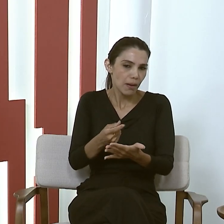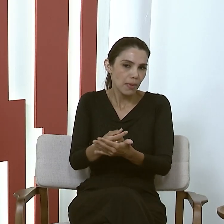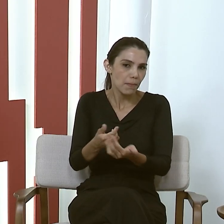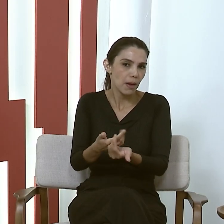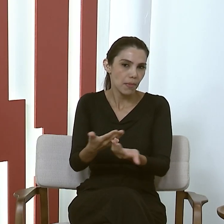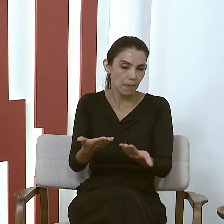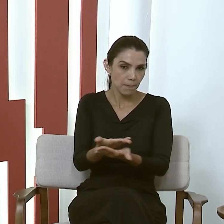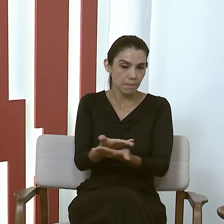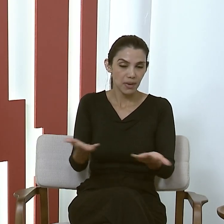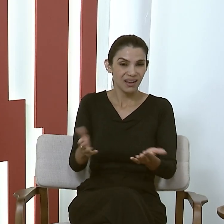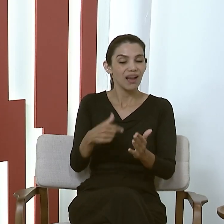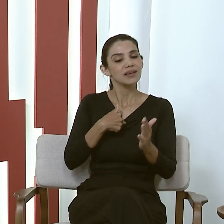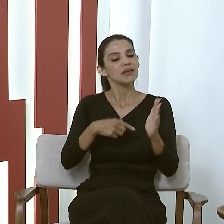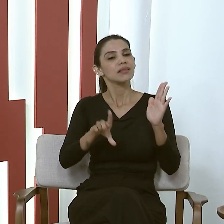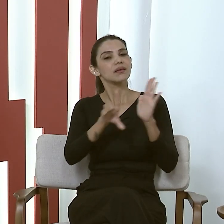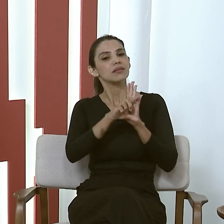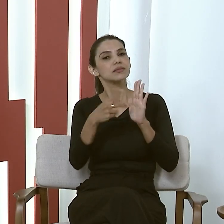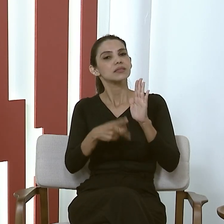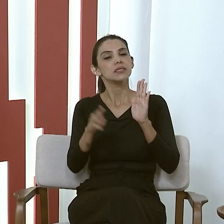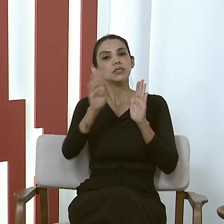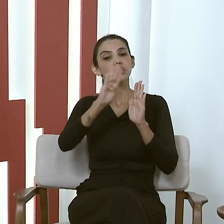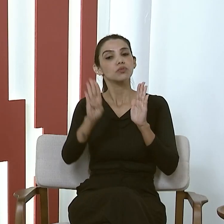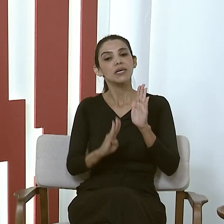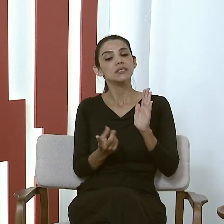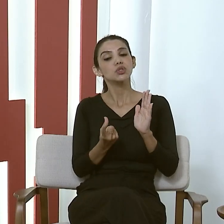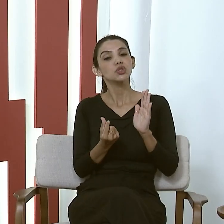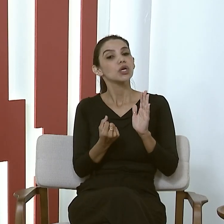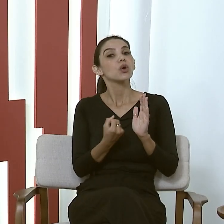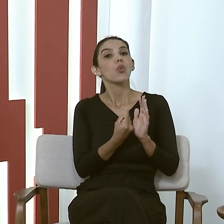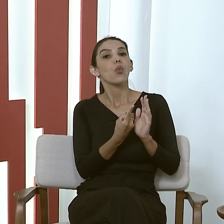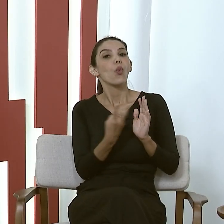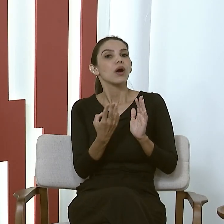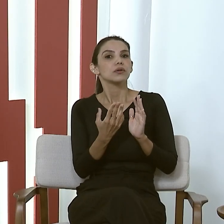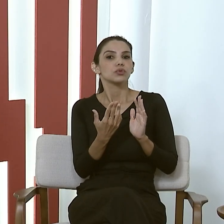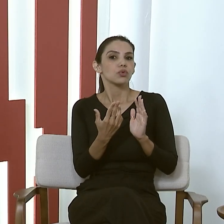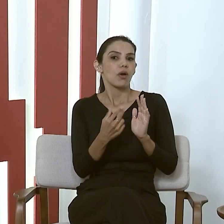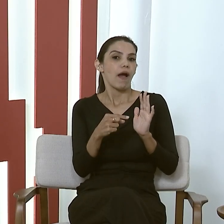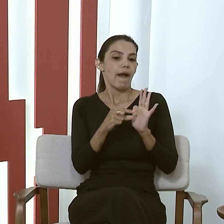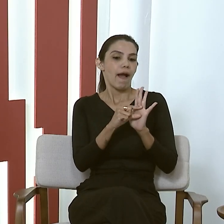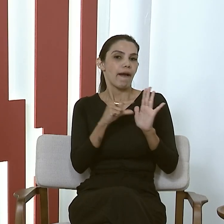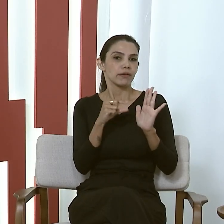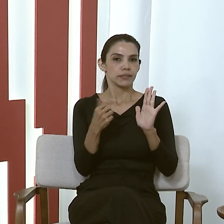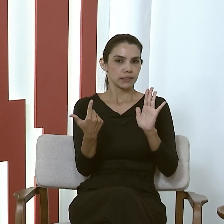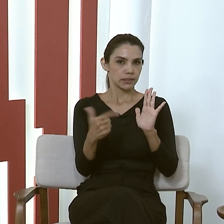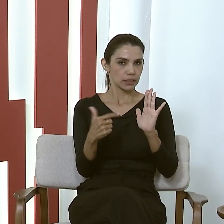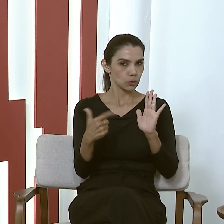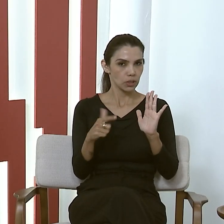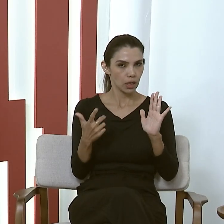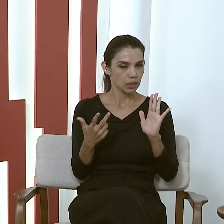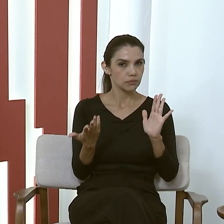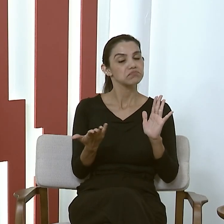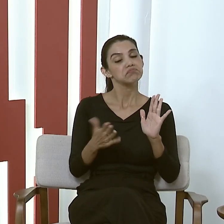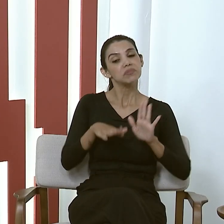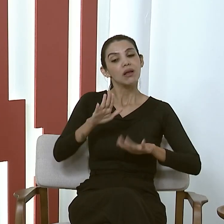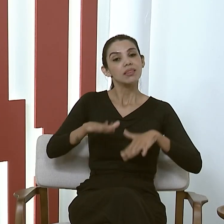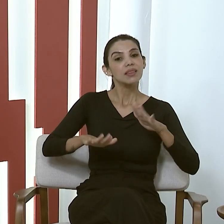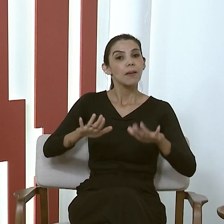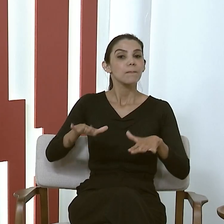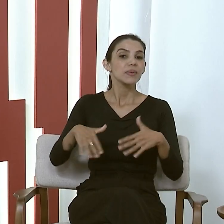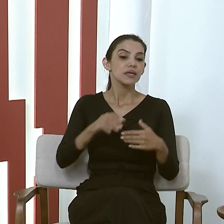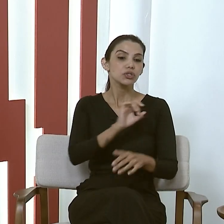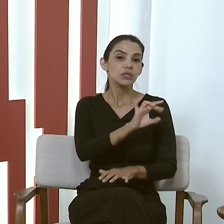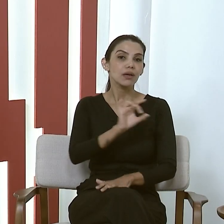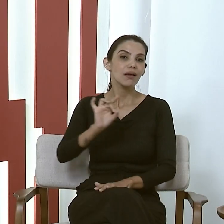na legislação brasileira um valor específico, nem mínimo, nem máximo, pois esses valores vão depender da